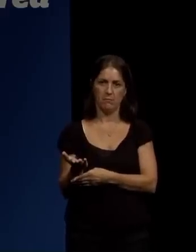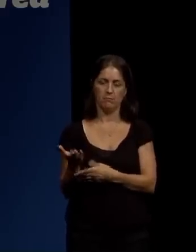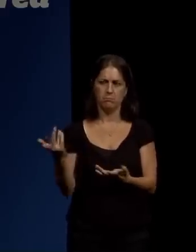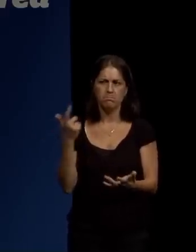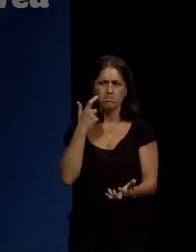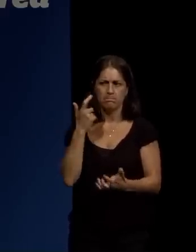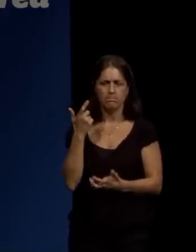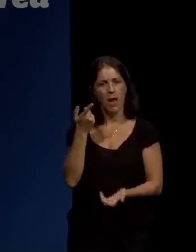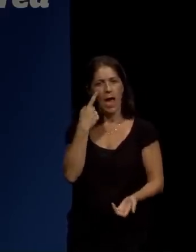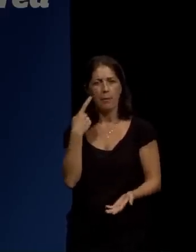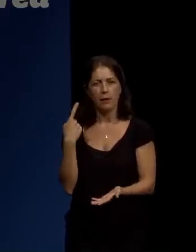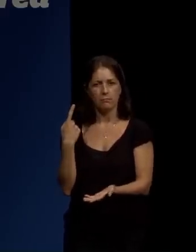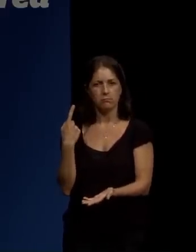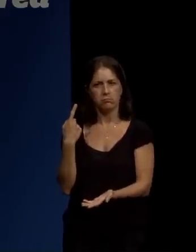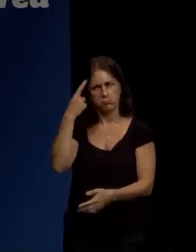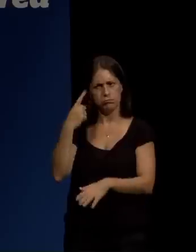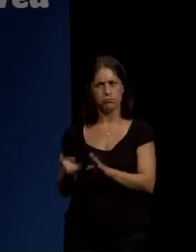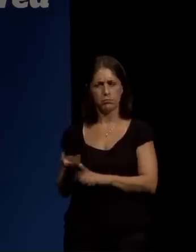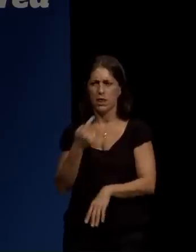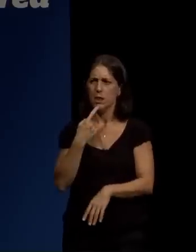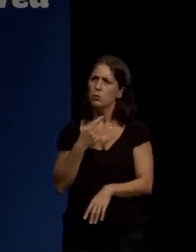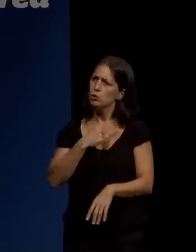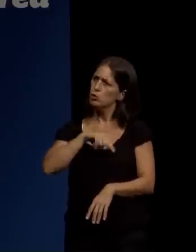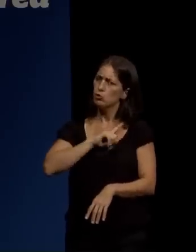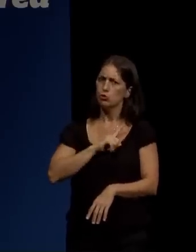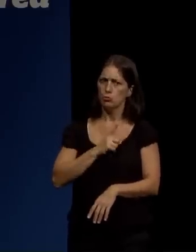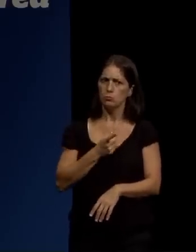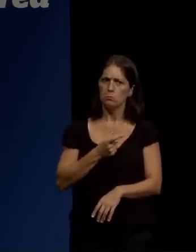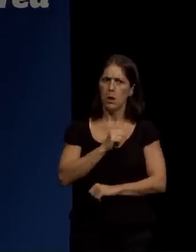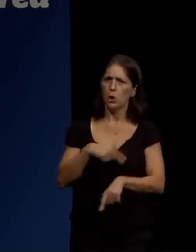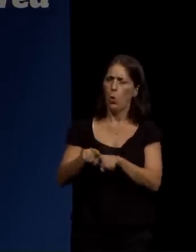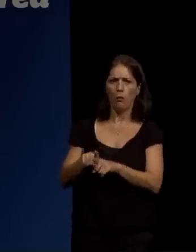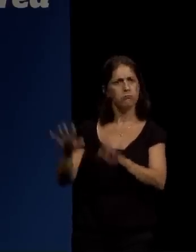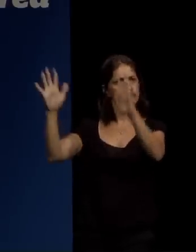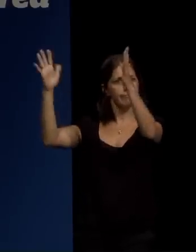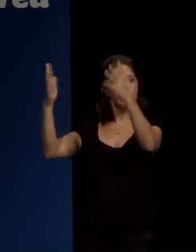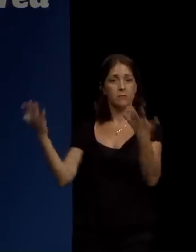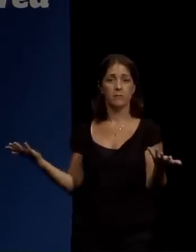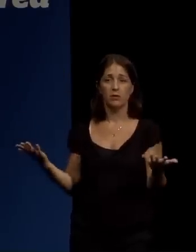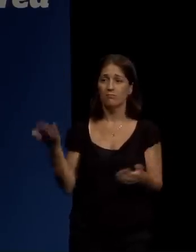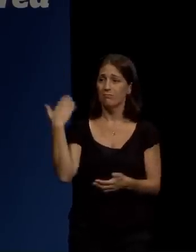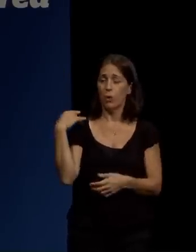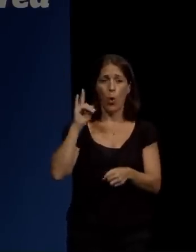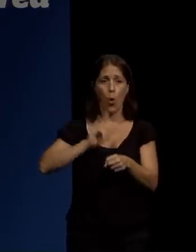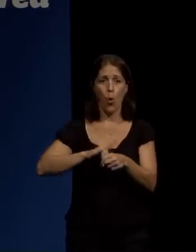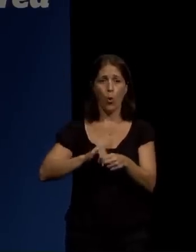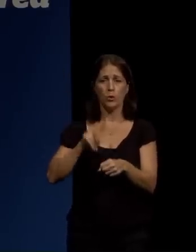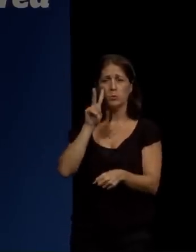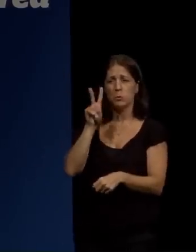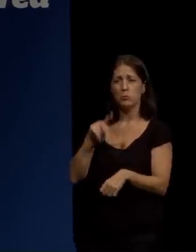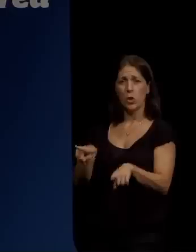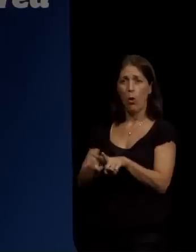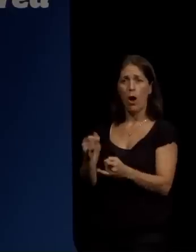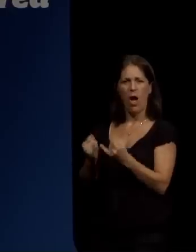E estaremos esperando para aplaudirte. Lamentablemente, no debate do luns vimos que non solamente non